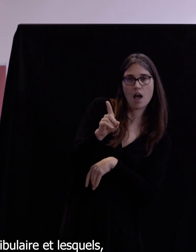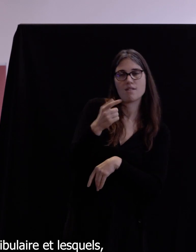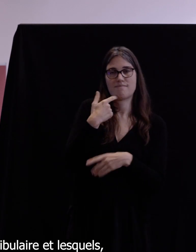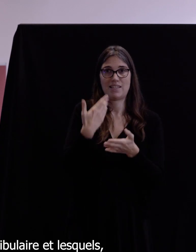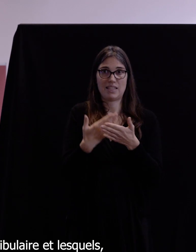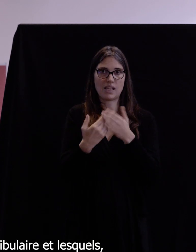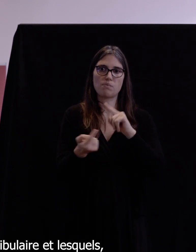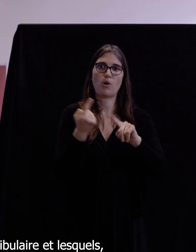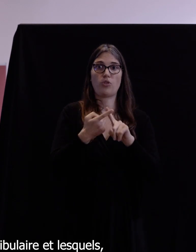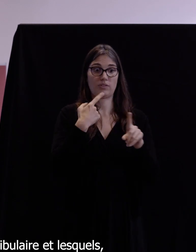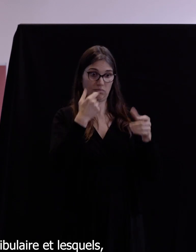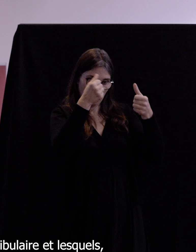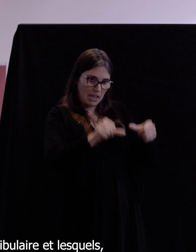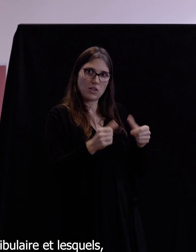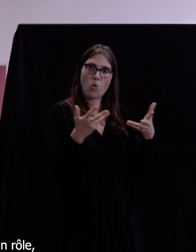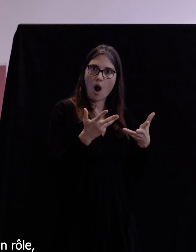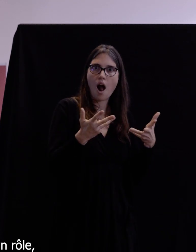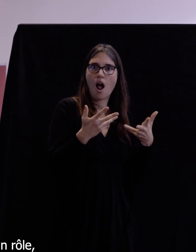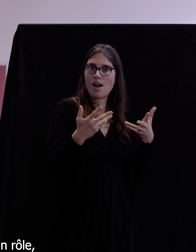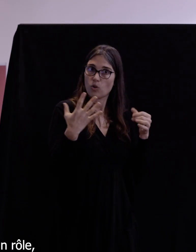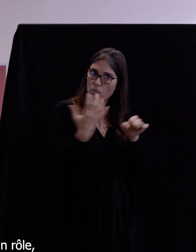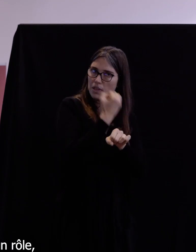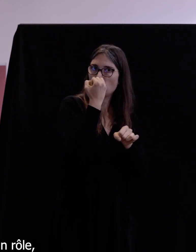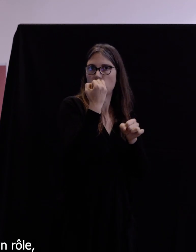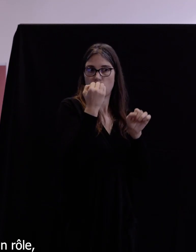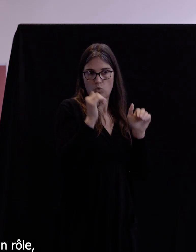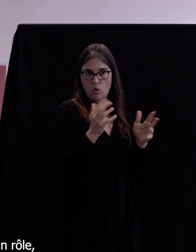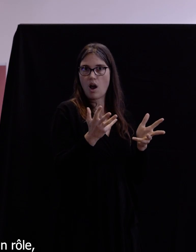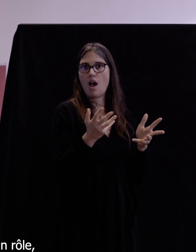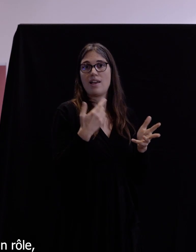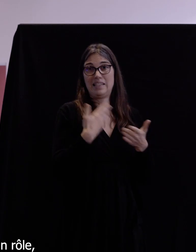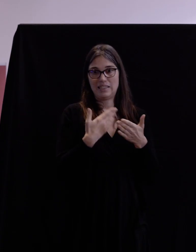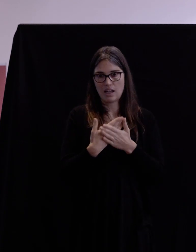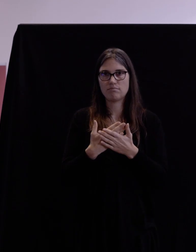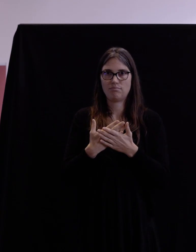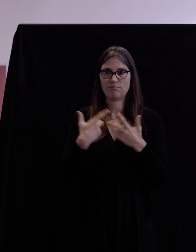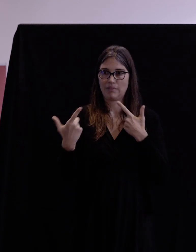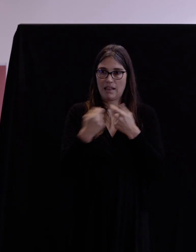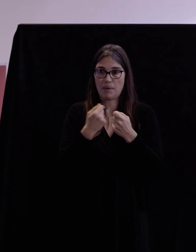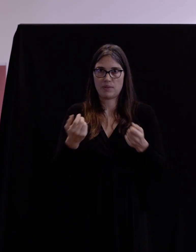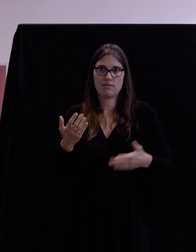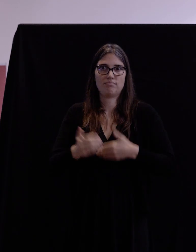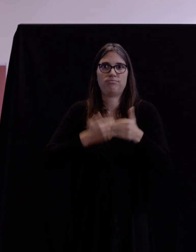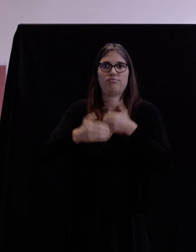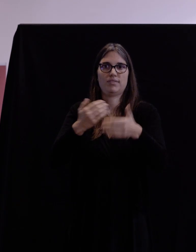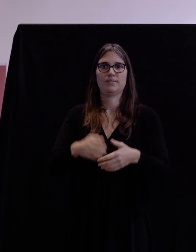des restes vestibulaires et lesquels, parce que ça peut jouer en effet un rôle en particulier dans la rééducation. Merci.